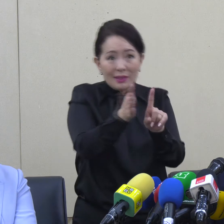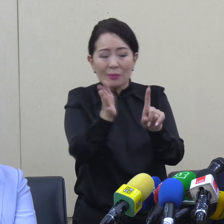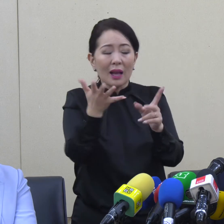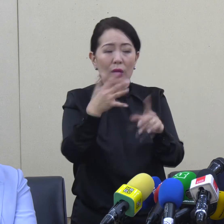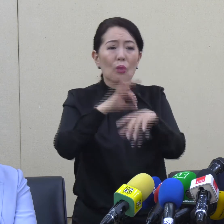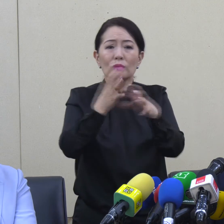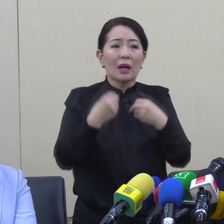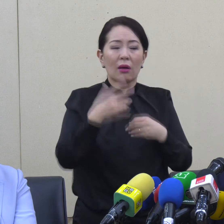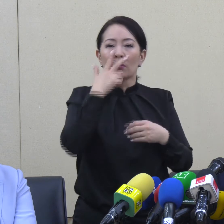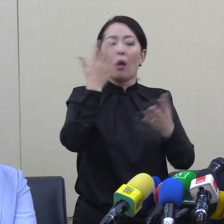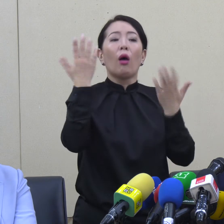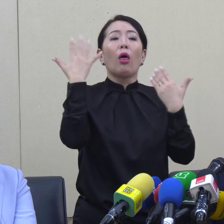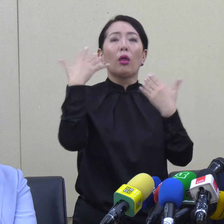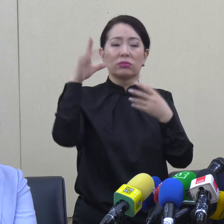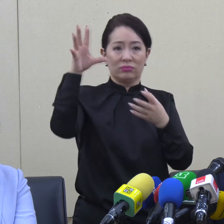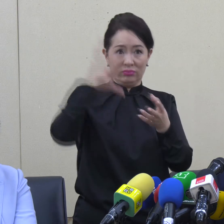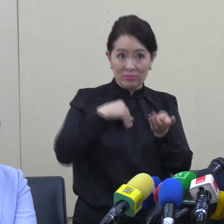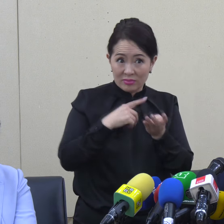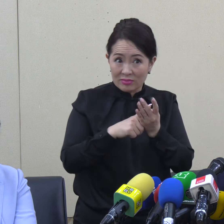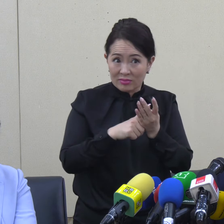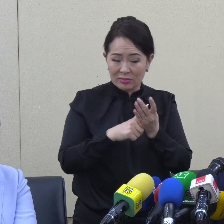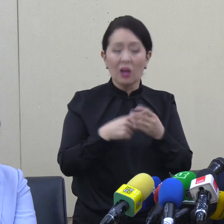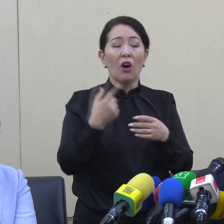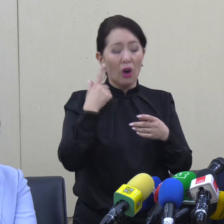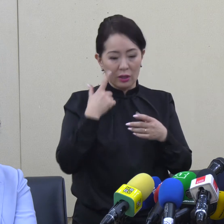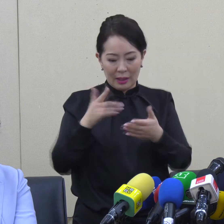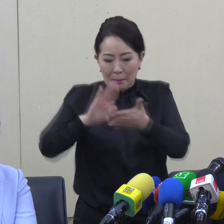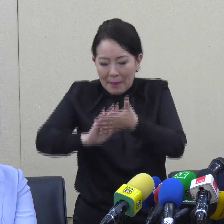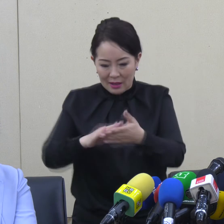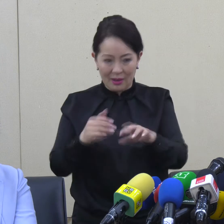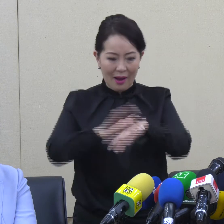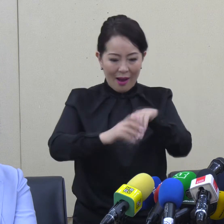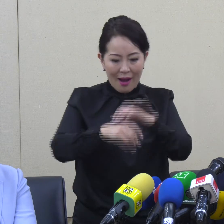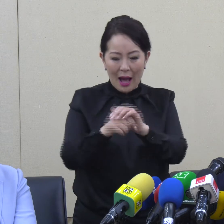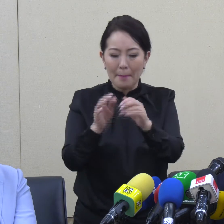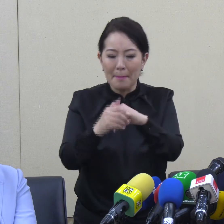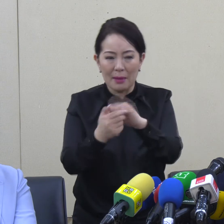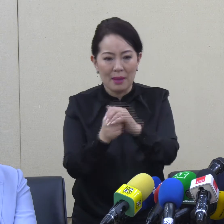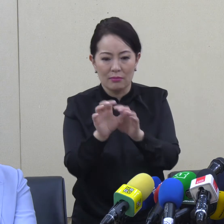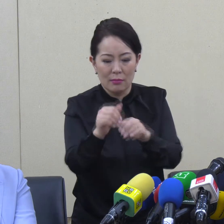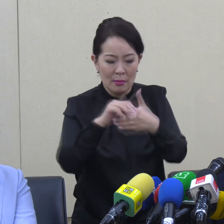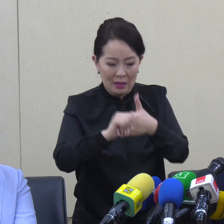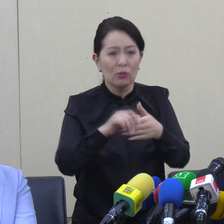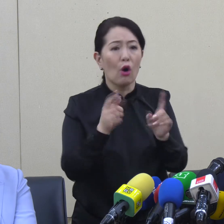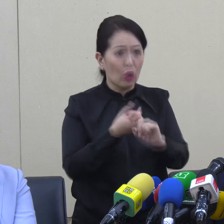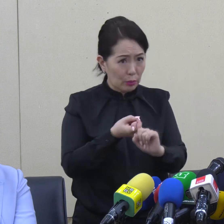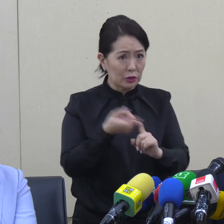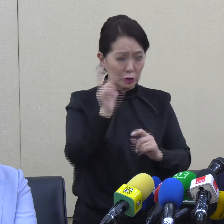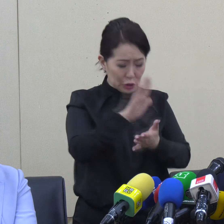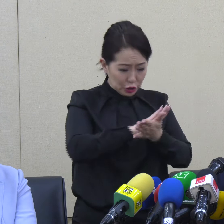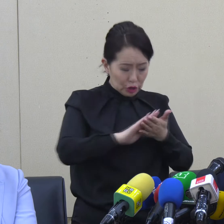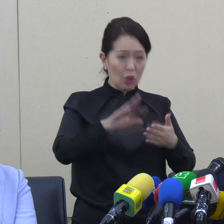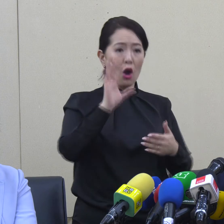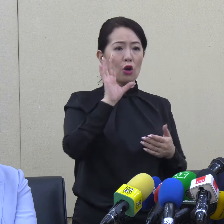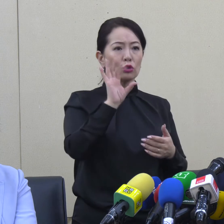замаар контактор гэж байгаа тийм. Энэ бол ойлгомжтой. Тэгэхээр бид нар юугаар хэрэглэх вэ? Энд дээр шинээр одоо шинээр